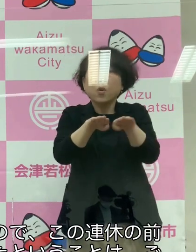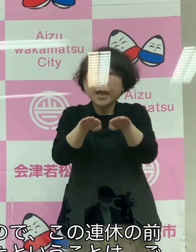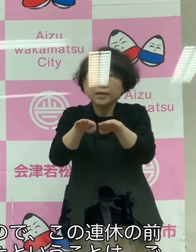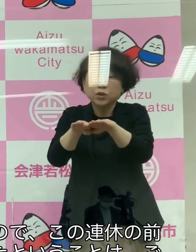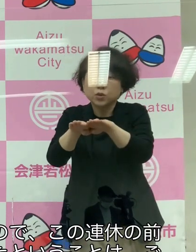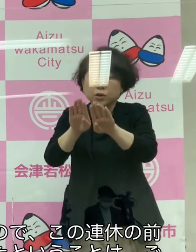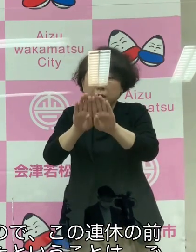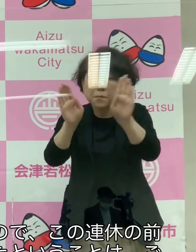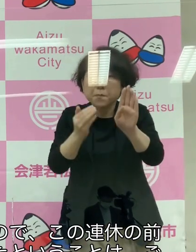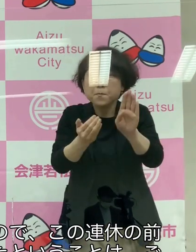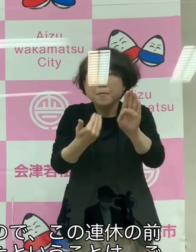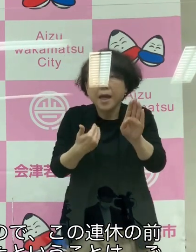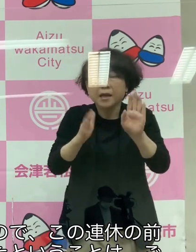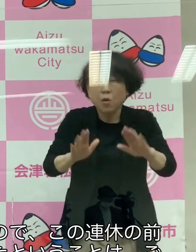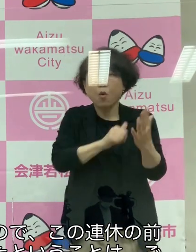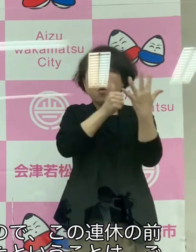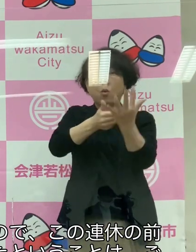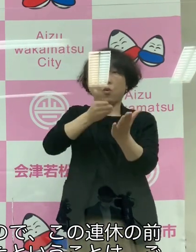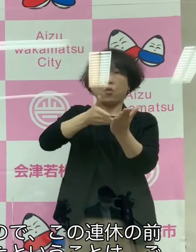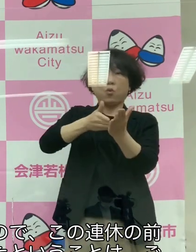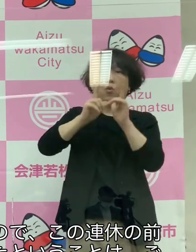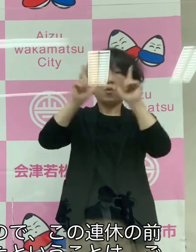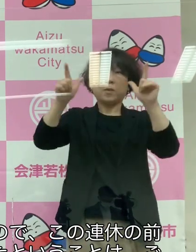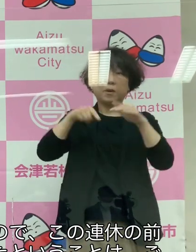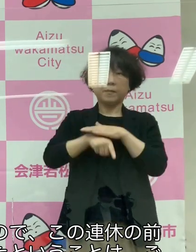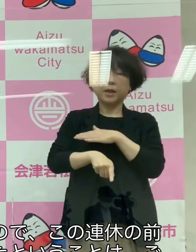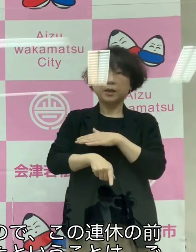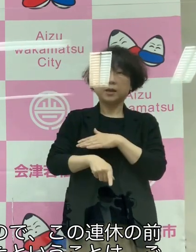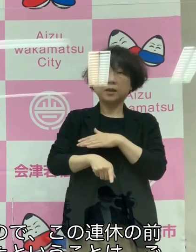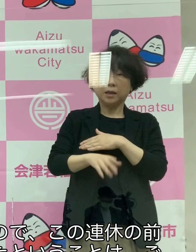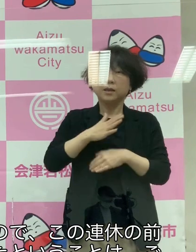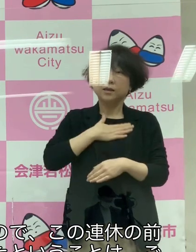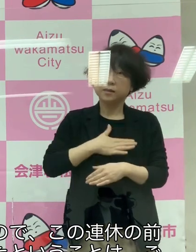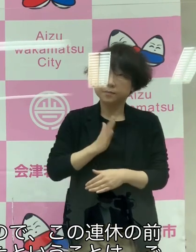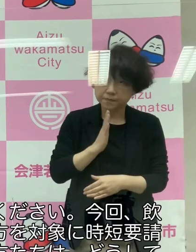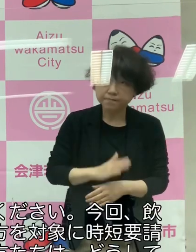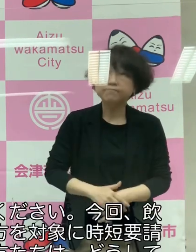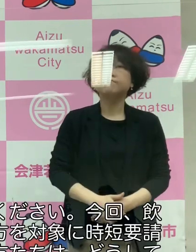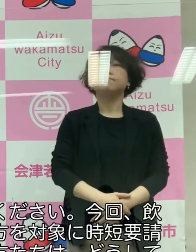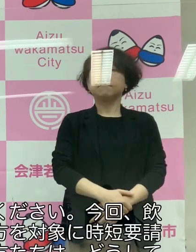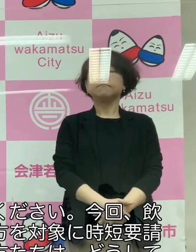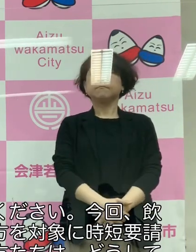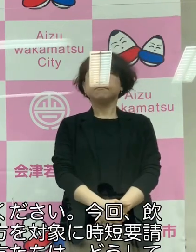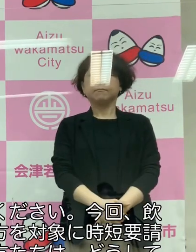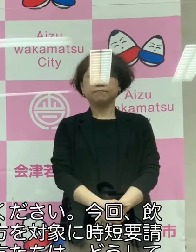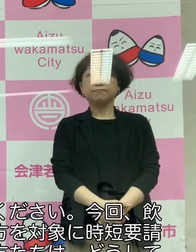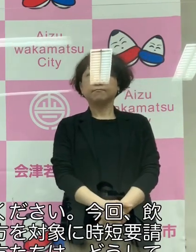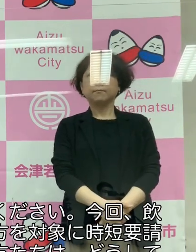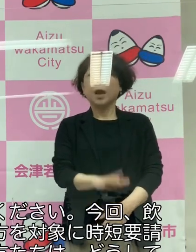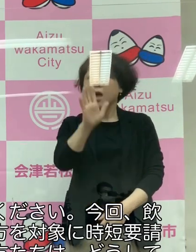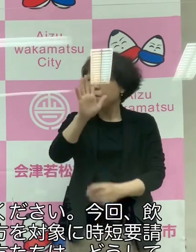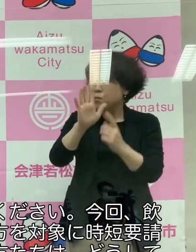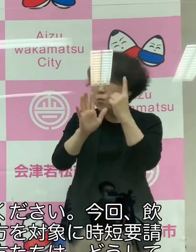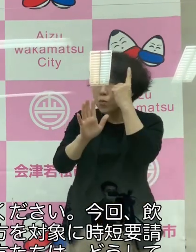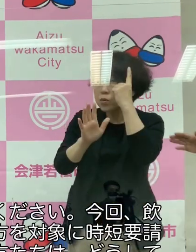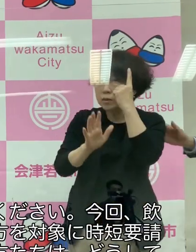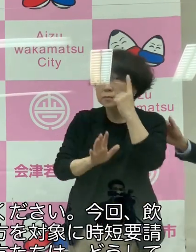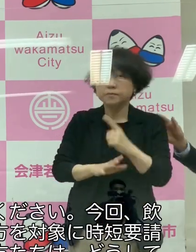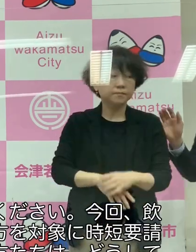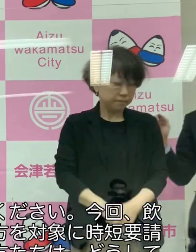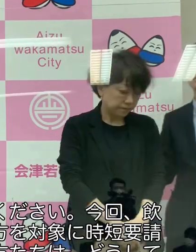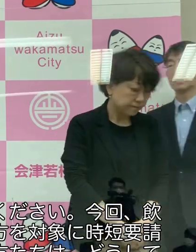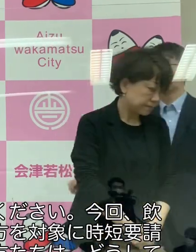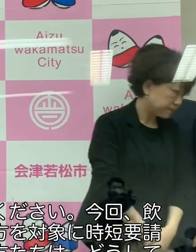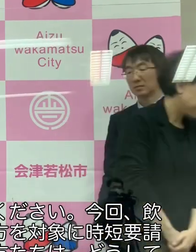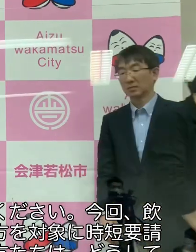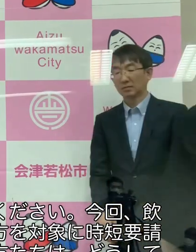前に、記者会見をさせていただいたということはご了承いただきたいと思います。 もう一点だけ長くなってしまい